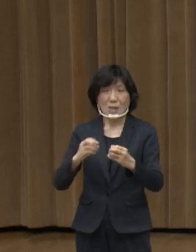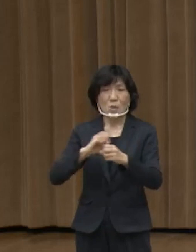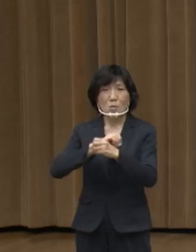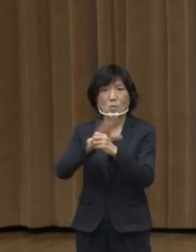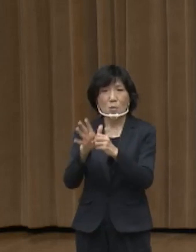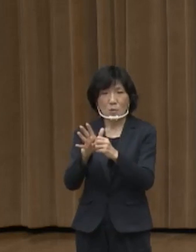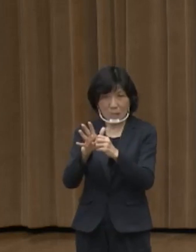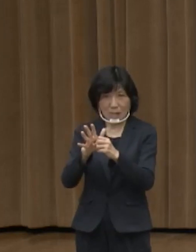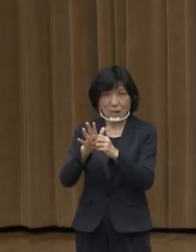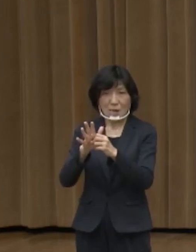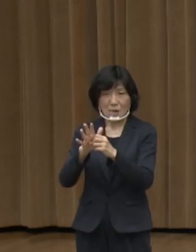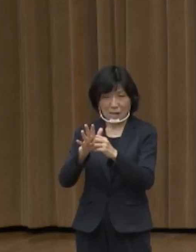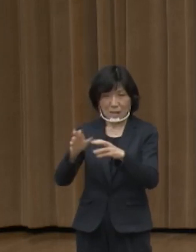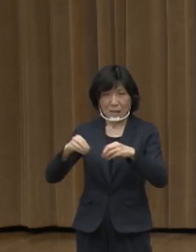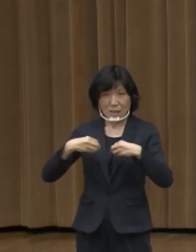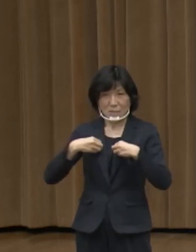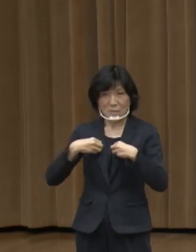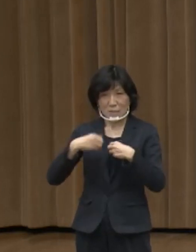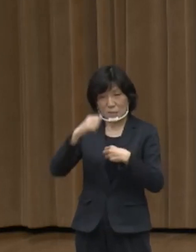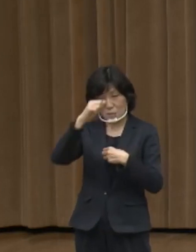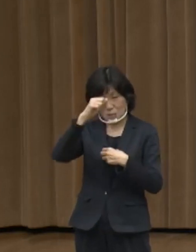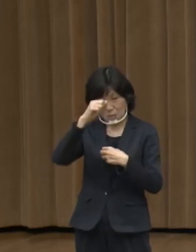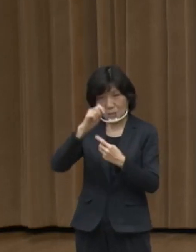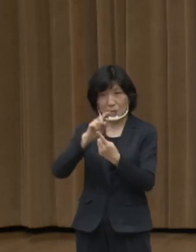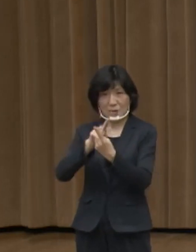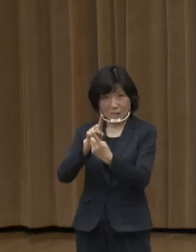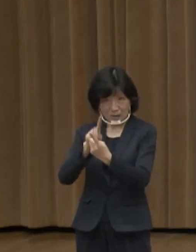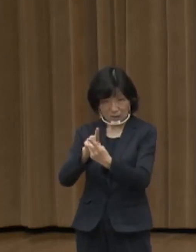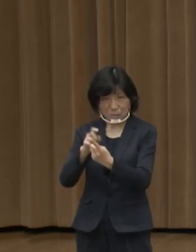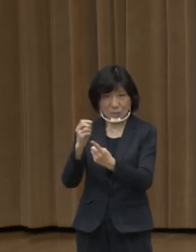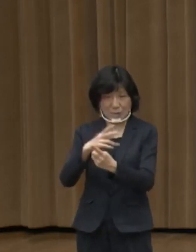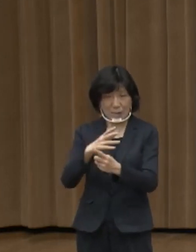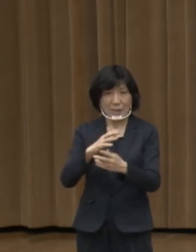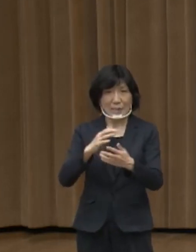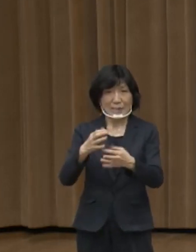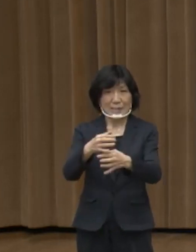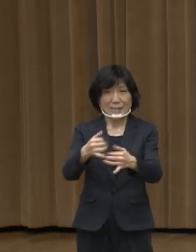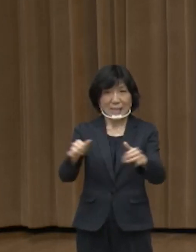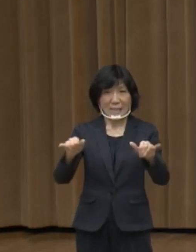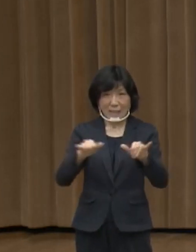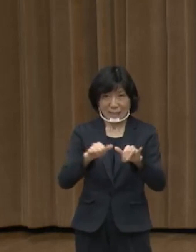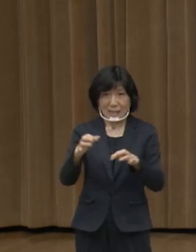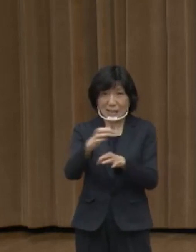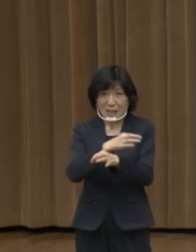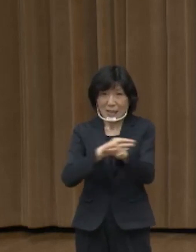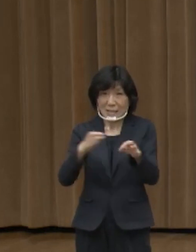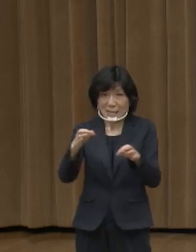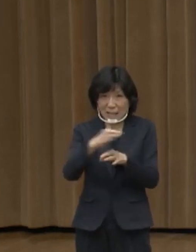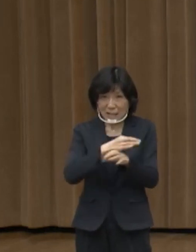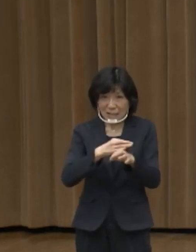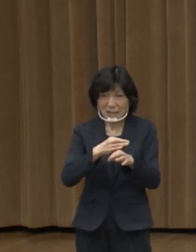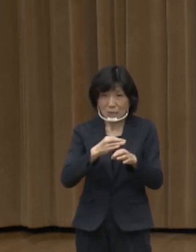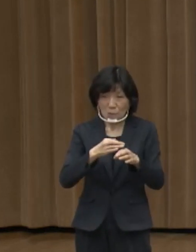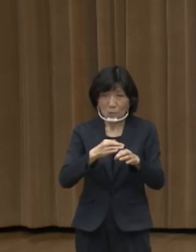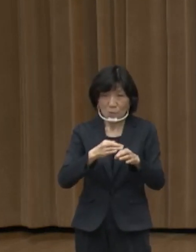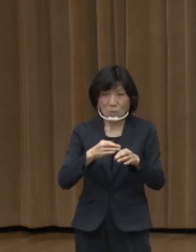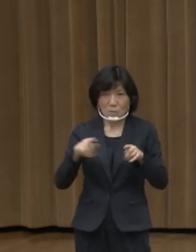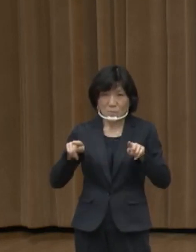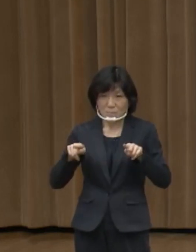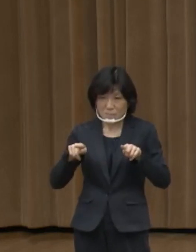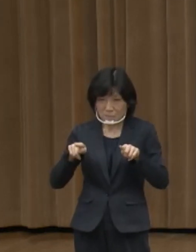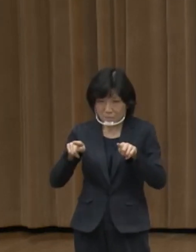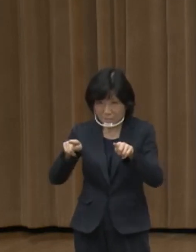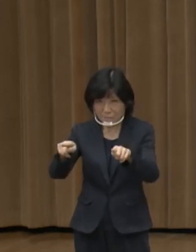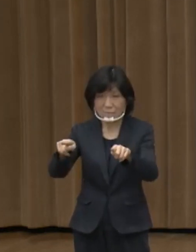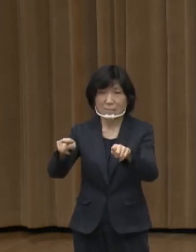ルス感染症と、それから社会経済活動の両立を図るという意味での新たなフェーズに入っ